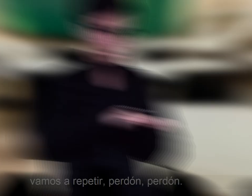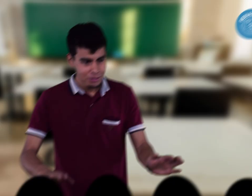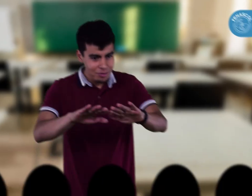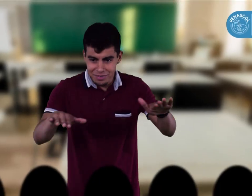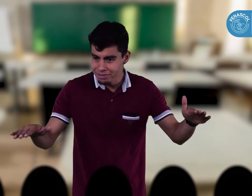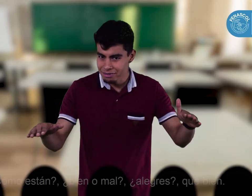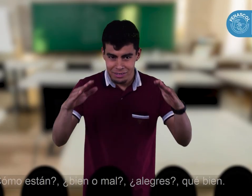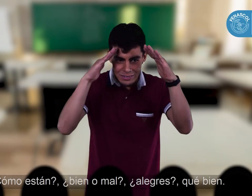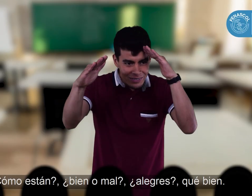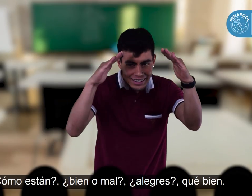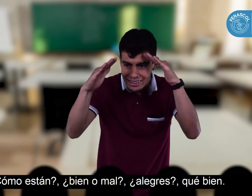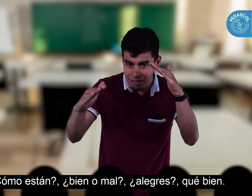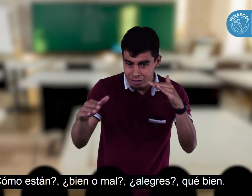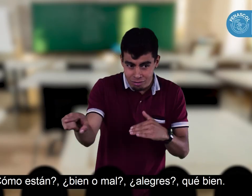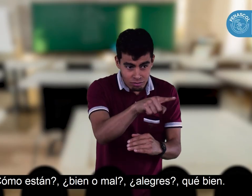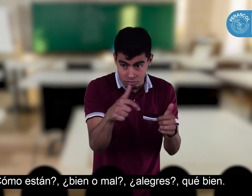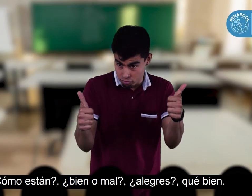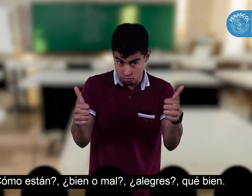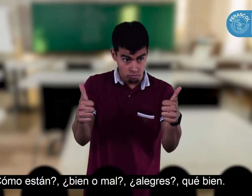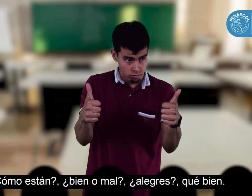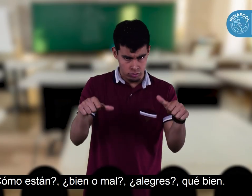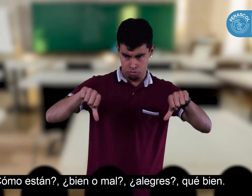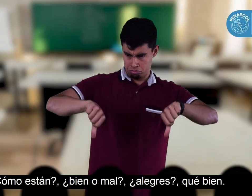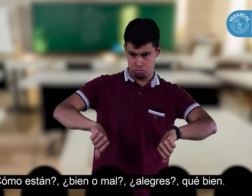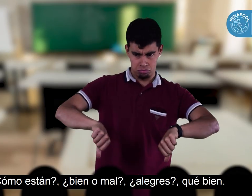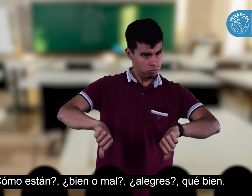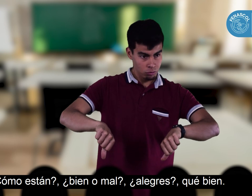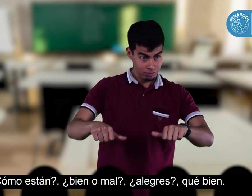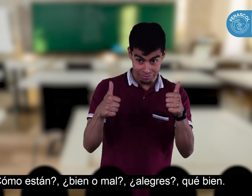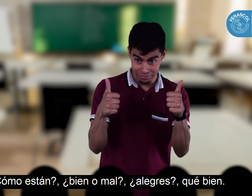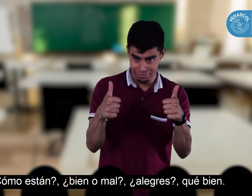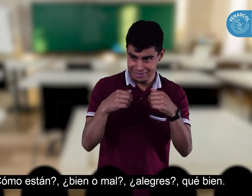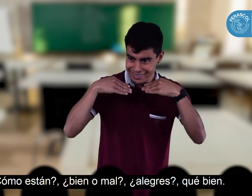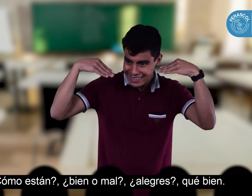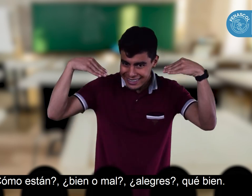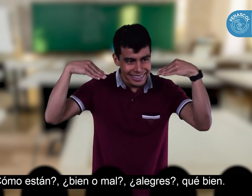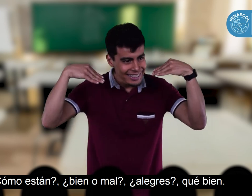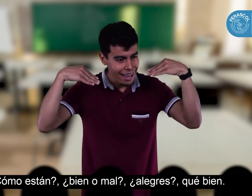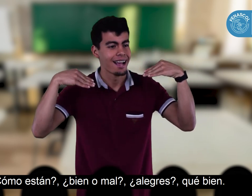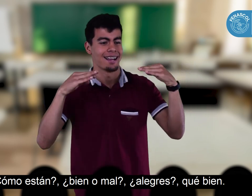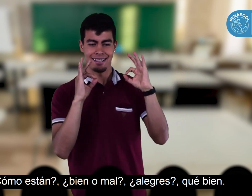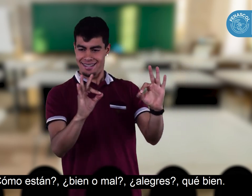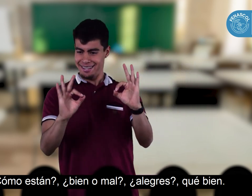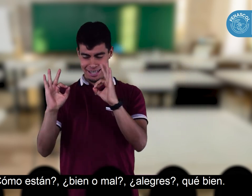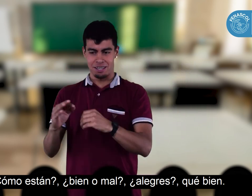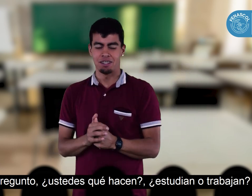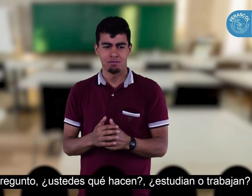Perdo. ¿Cómo están? ¿Bien o mal? ¿Alegres? ¡Qué bien! Les